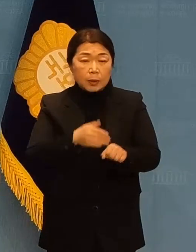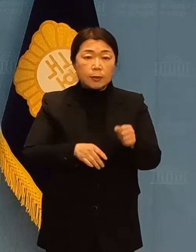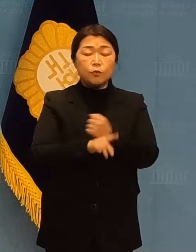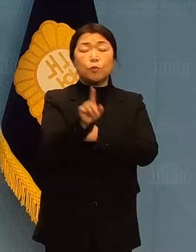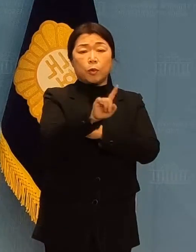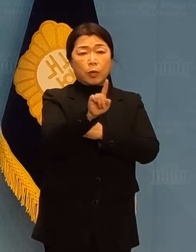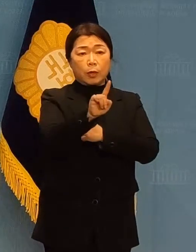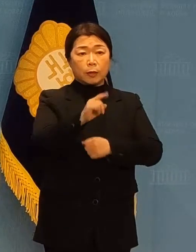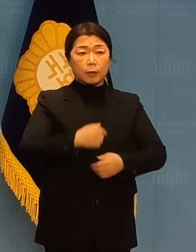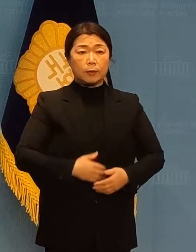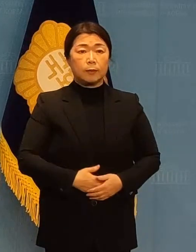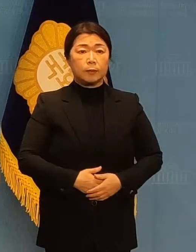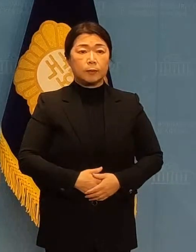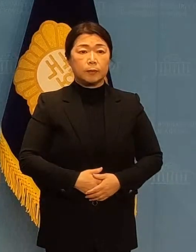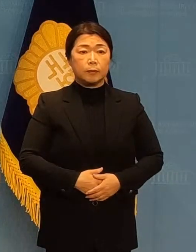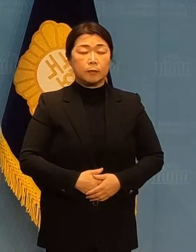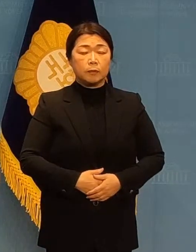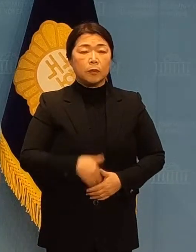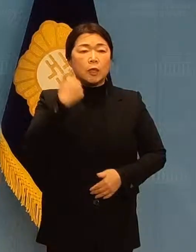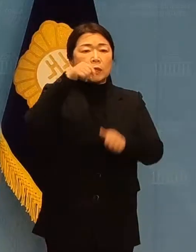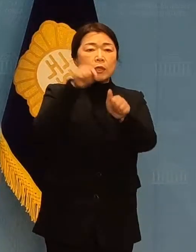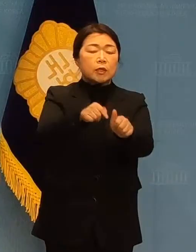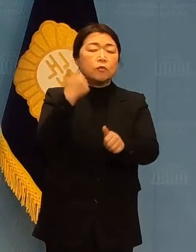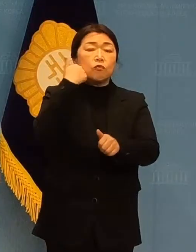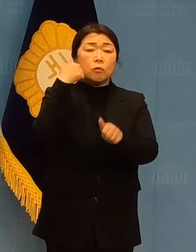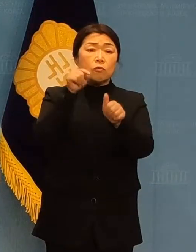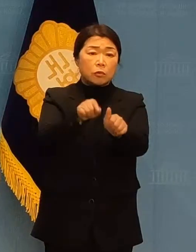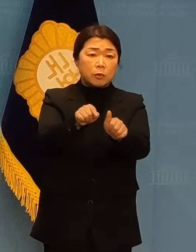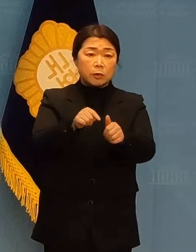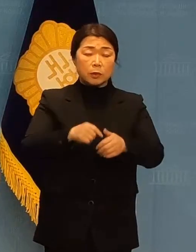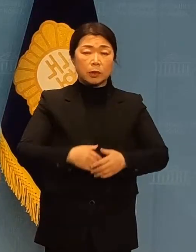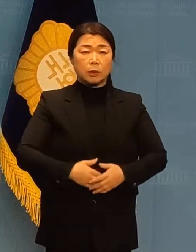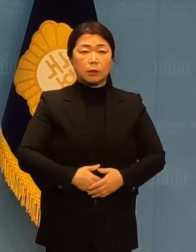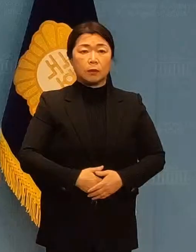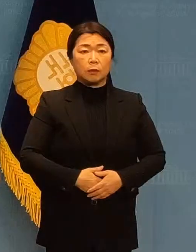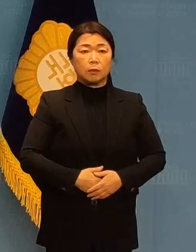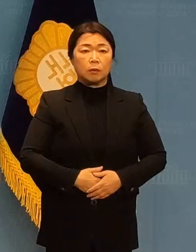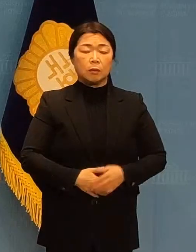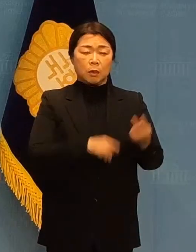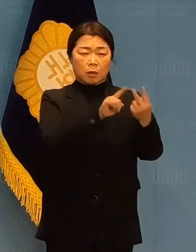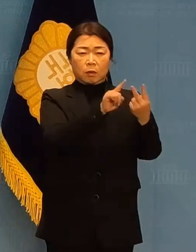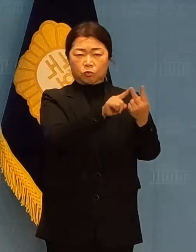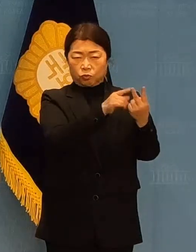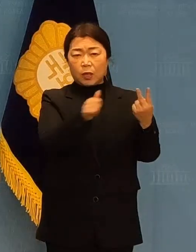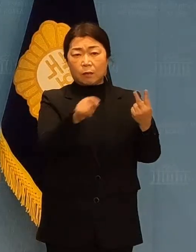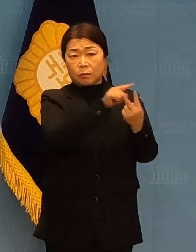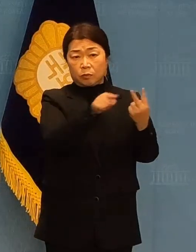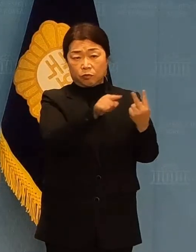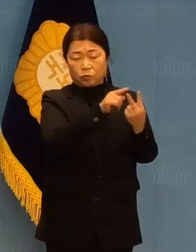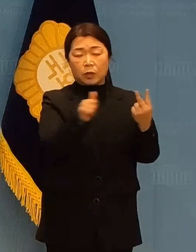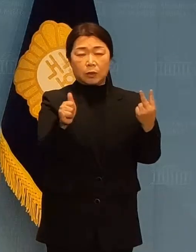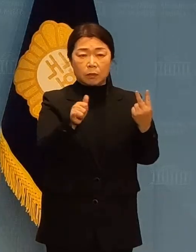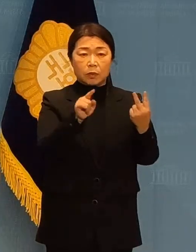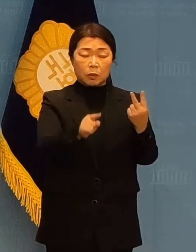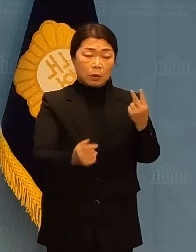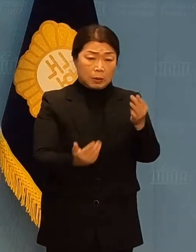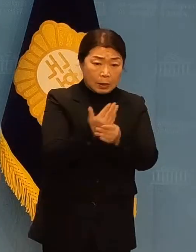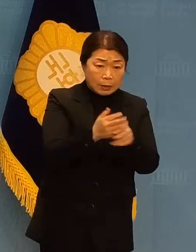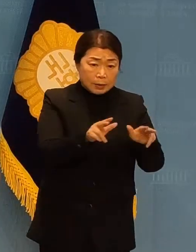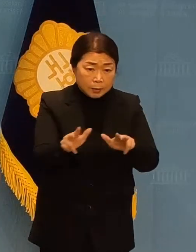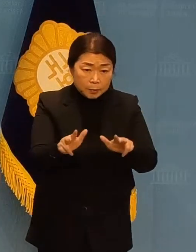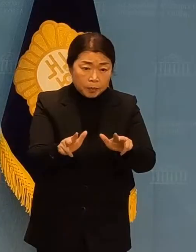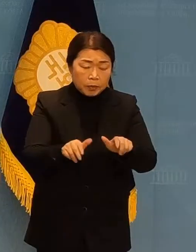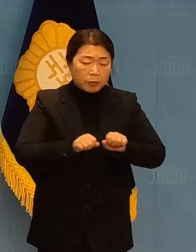이유가 무엇입니까? 누구의 지시를 받았습니까? 저는 이 두 사람과 당시 사건 현장에서